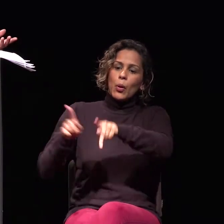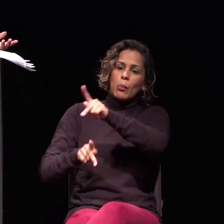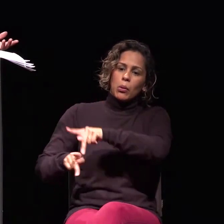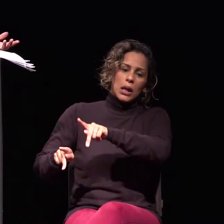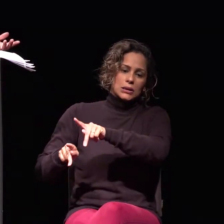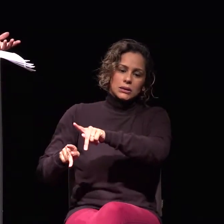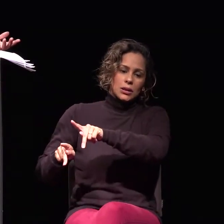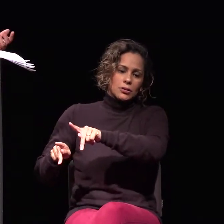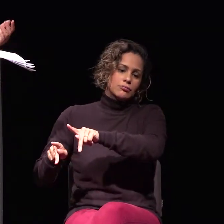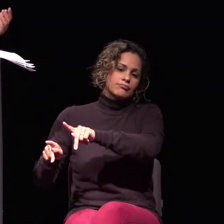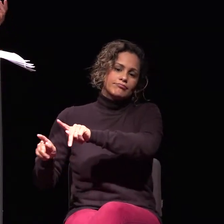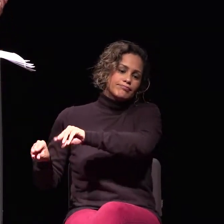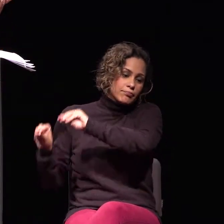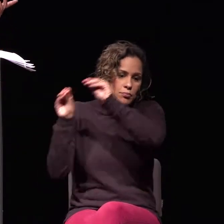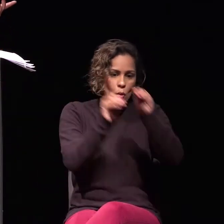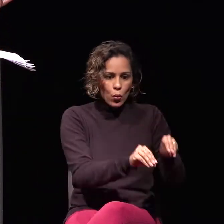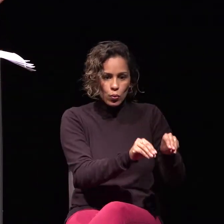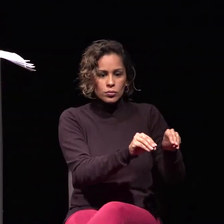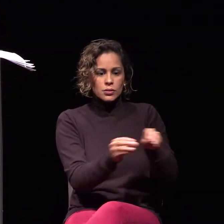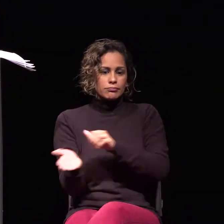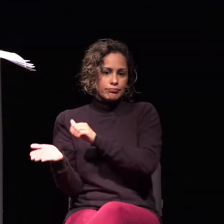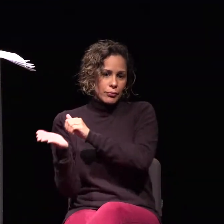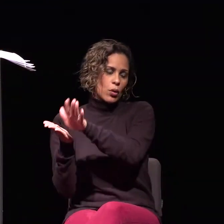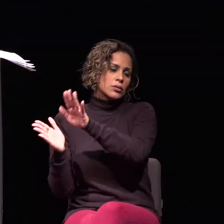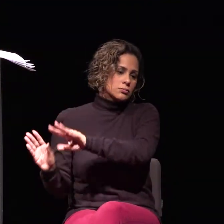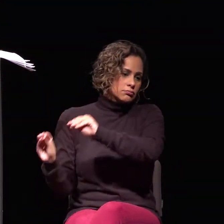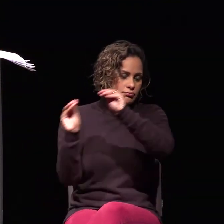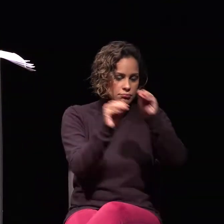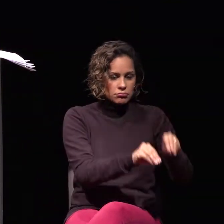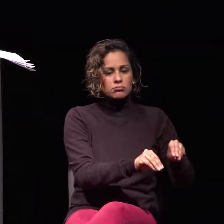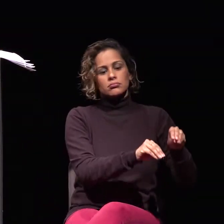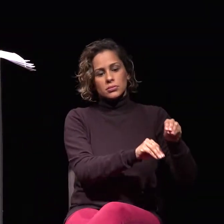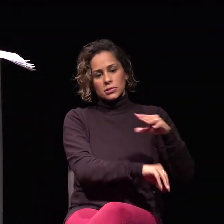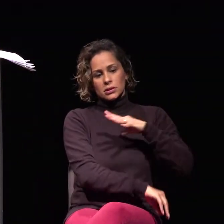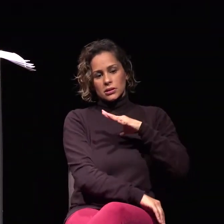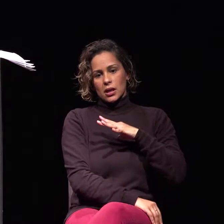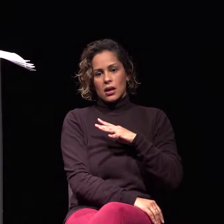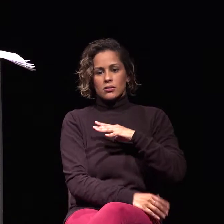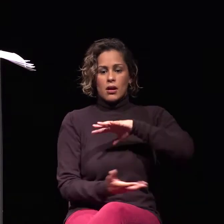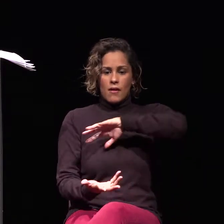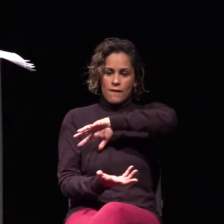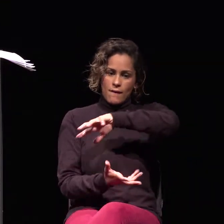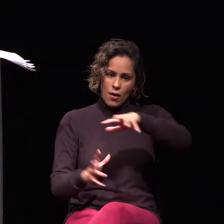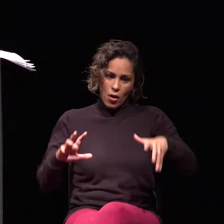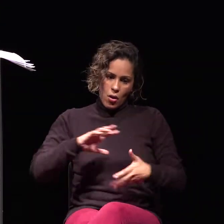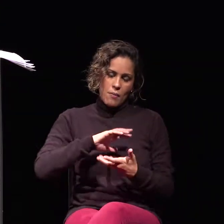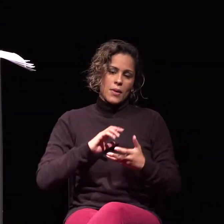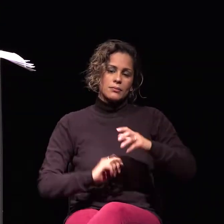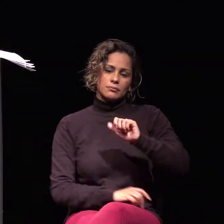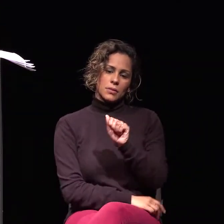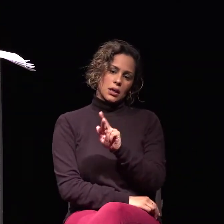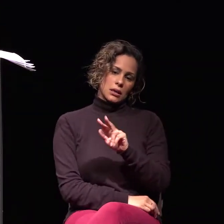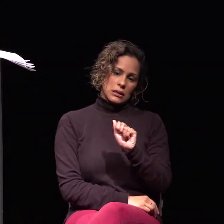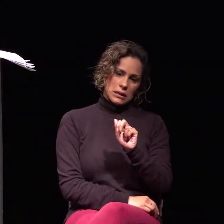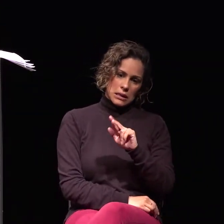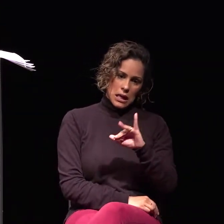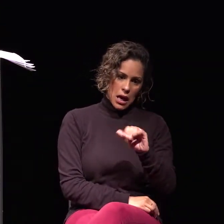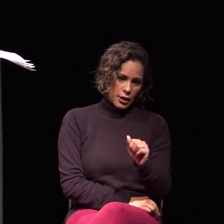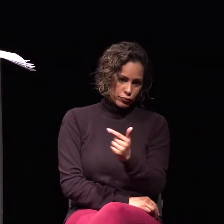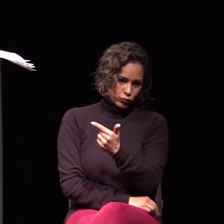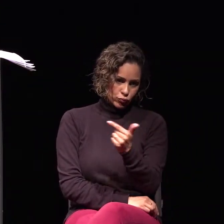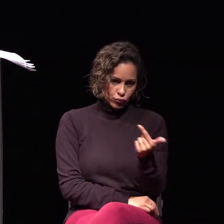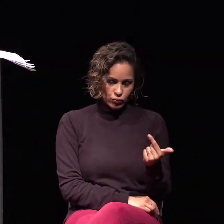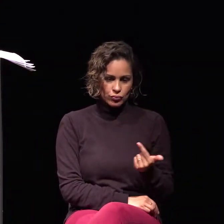reforma agrária, né? Essa foi a razão da ditadura, que não deixou fazer a reforma agrária. Aí, então, as mulheres vão